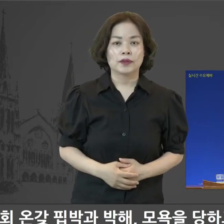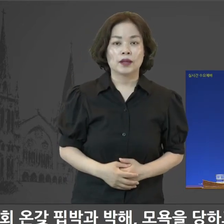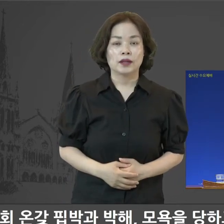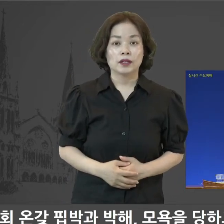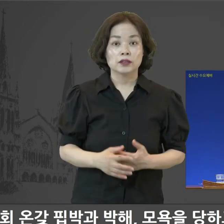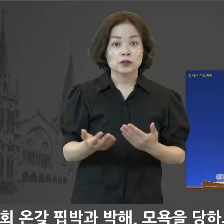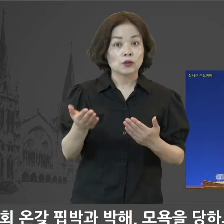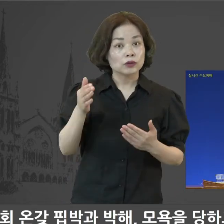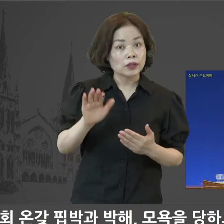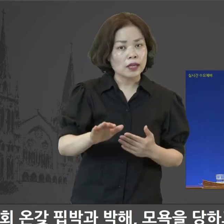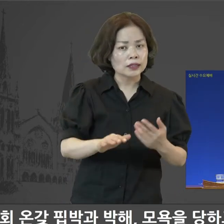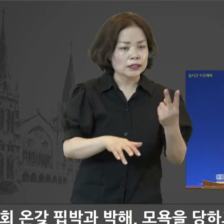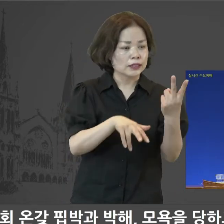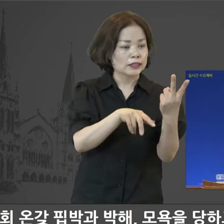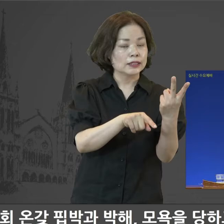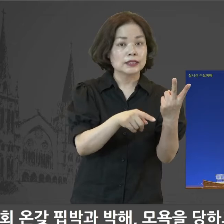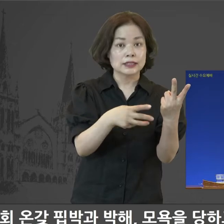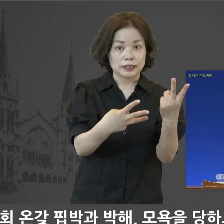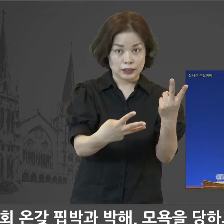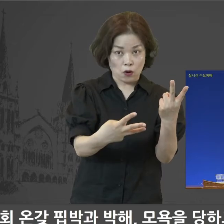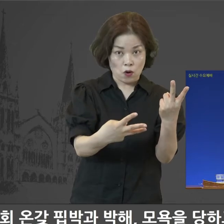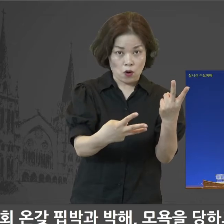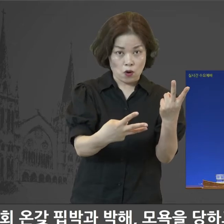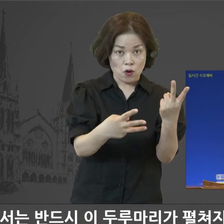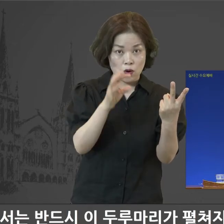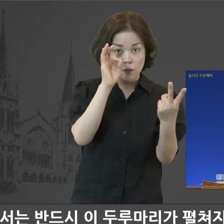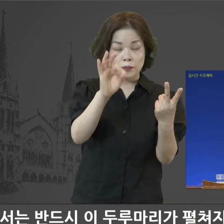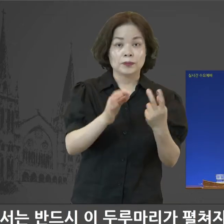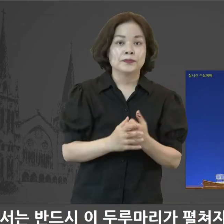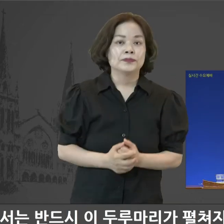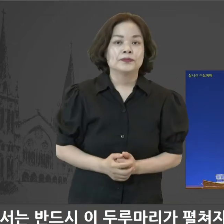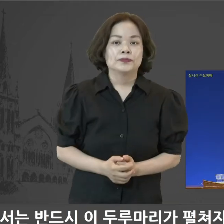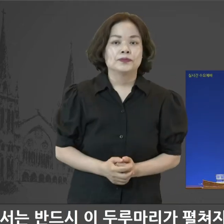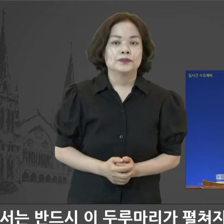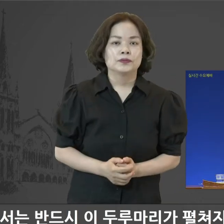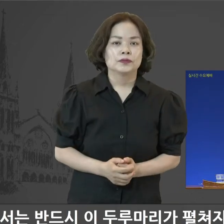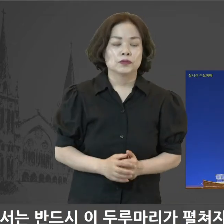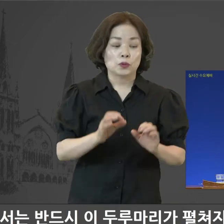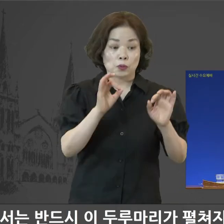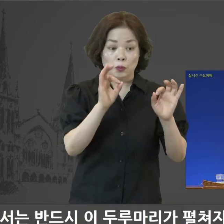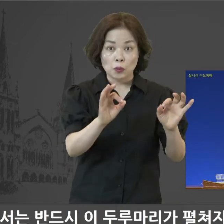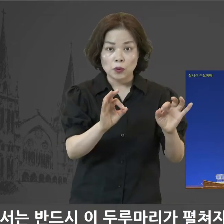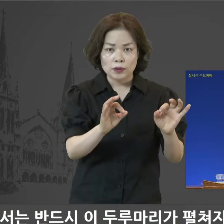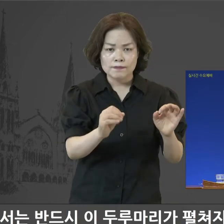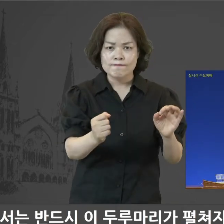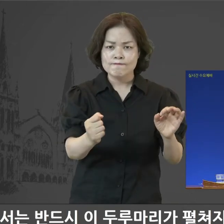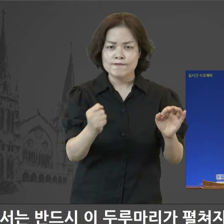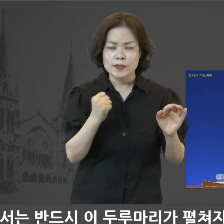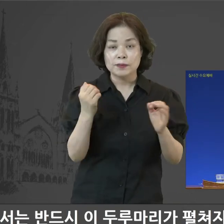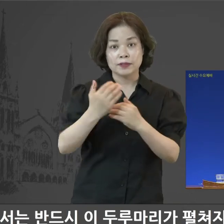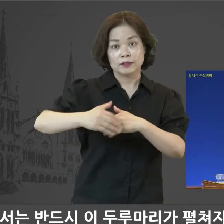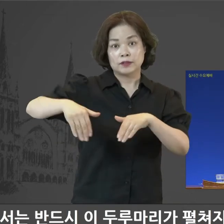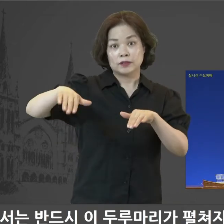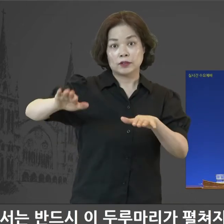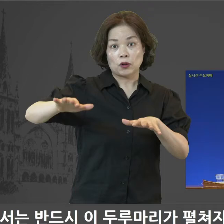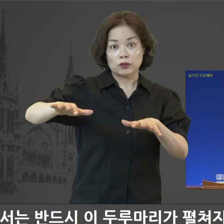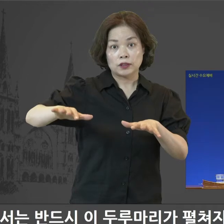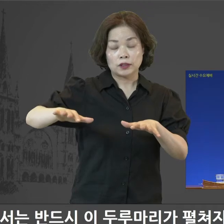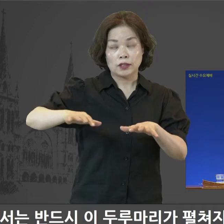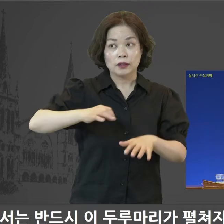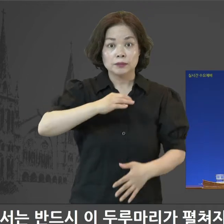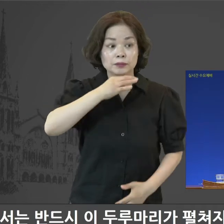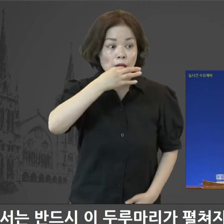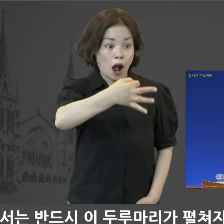자, 그런데 2절 말씀을 한번 보도록 하겠습니다. 또 봄에 힘 있는 천사가 그